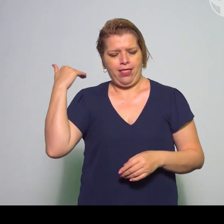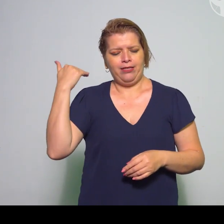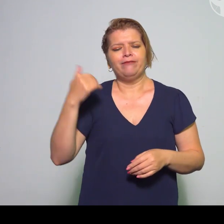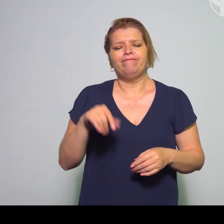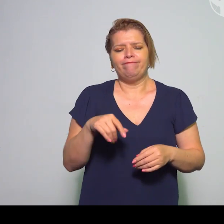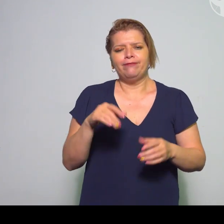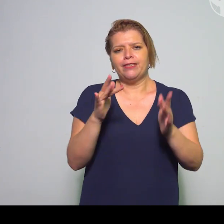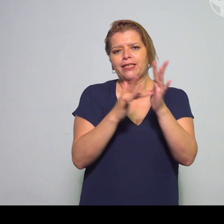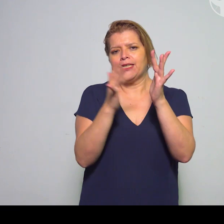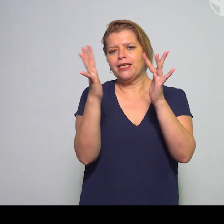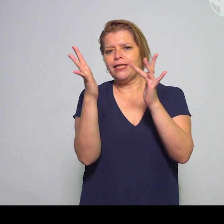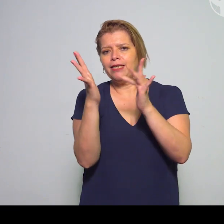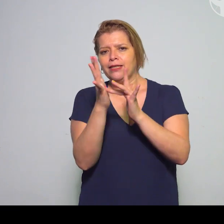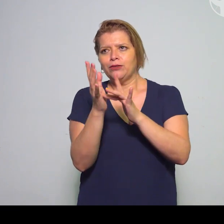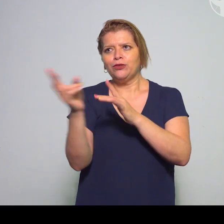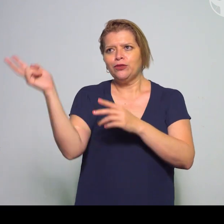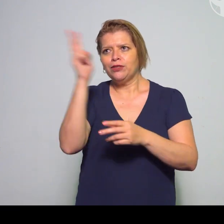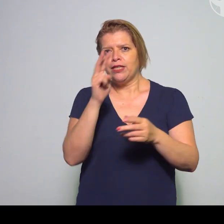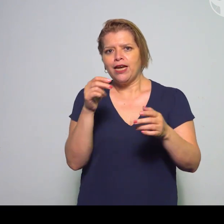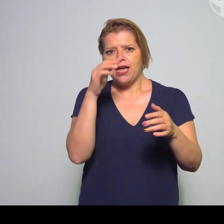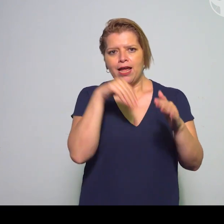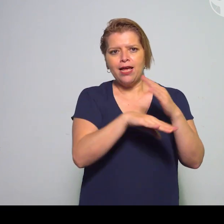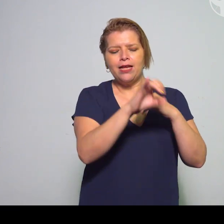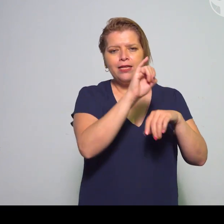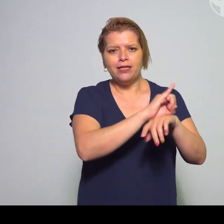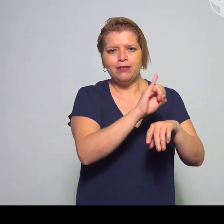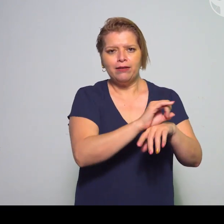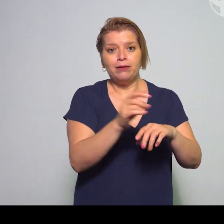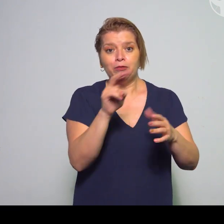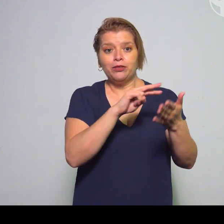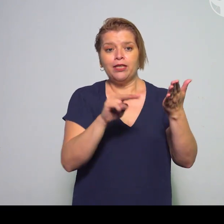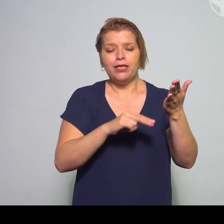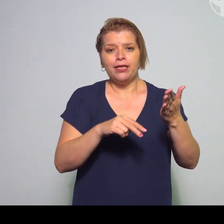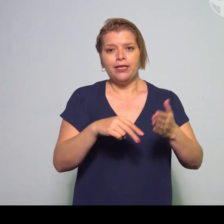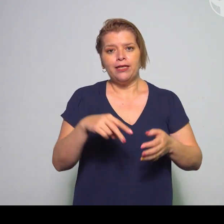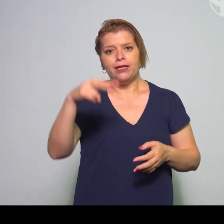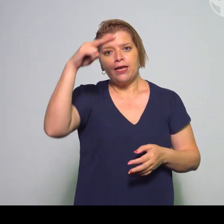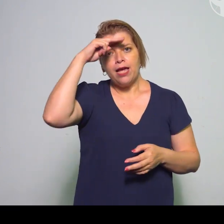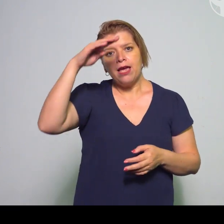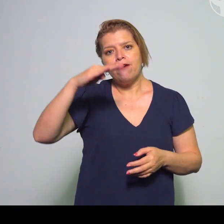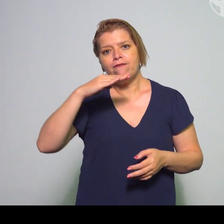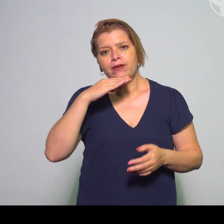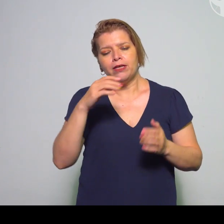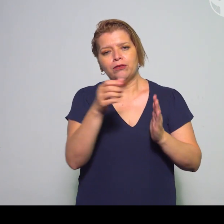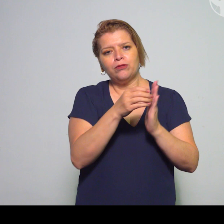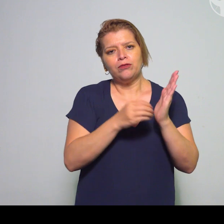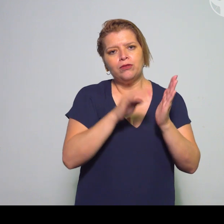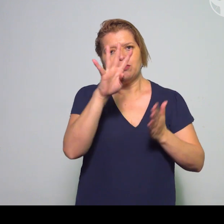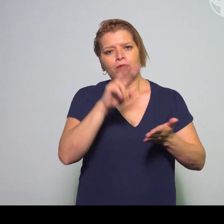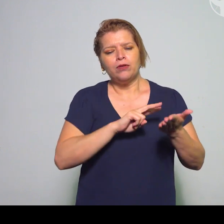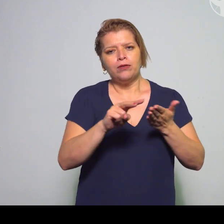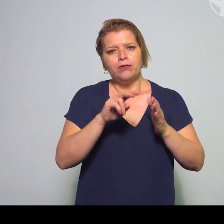Jesús viniera, pero ahora vamos a leer una belleza de escritura que está en Hebreos 4, 14 y 16. Dice: por lo